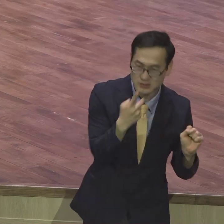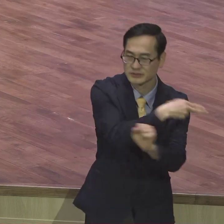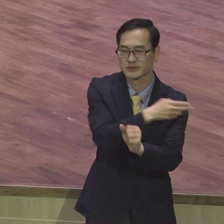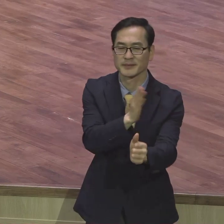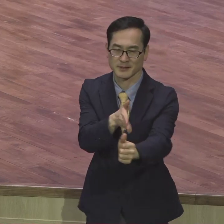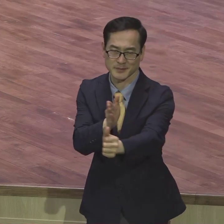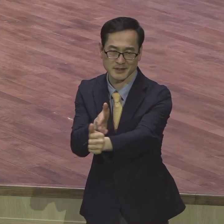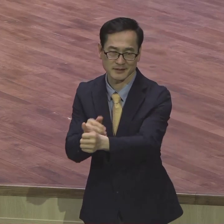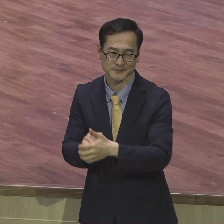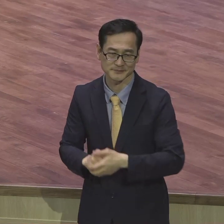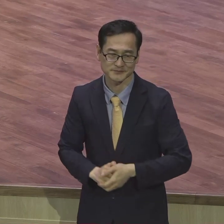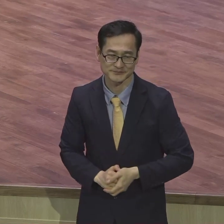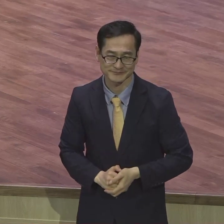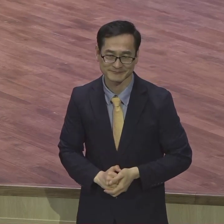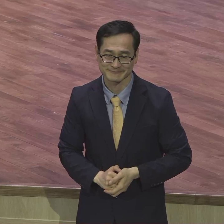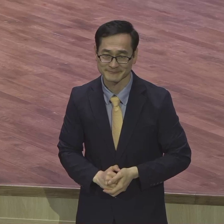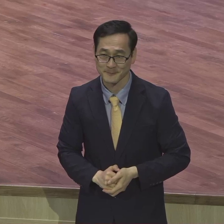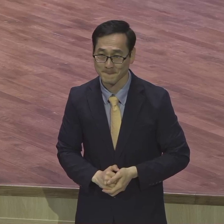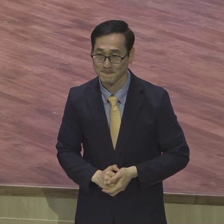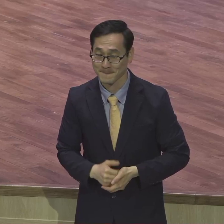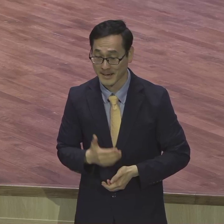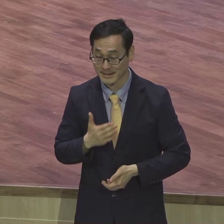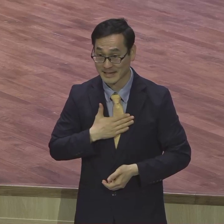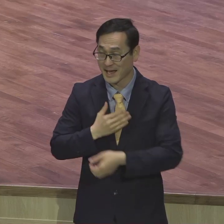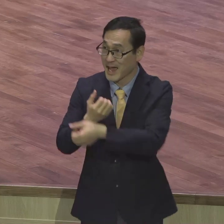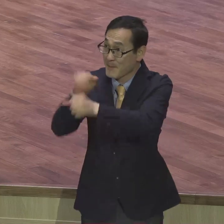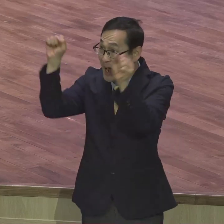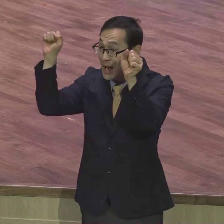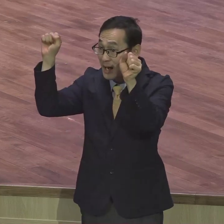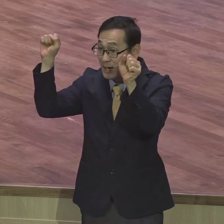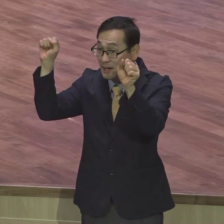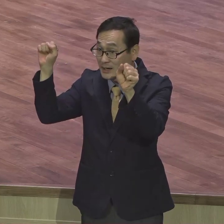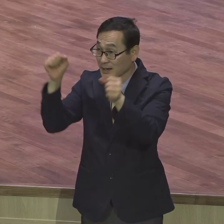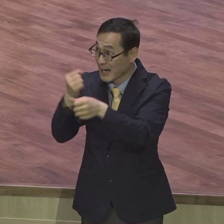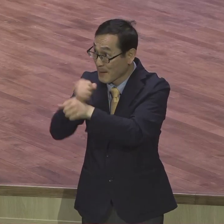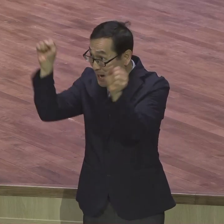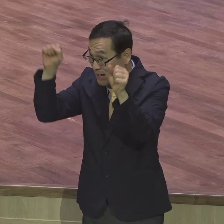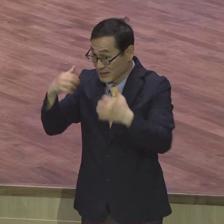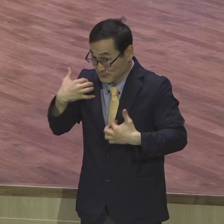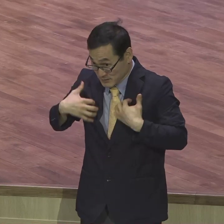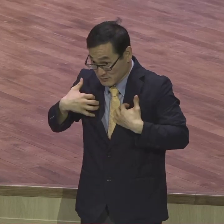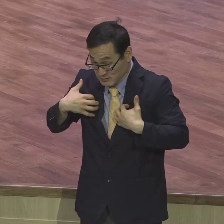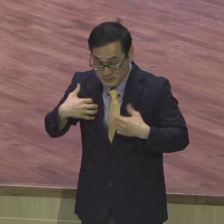그러므로 내가 자유해방돼야 다른 사람도 자유해방시켜요.